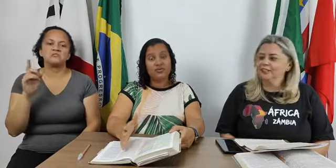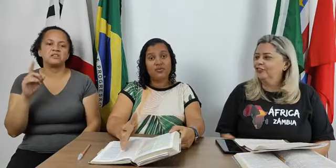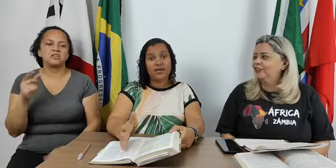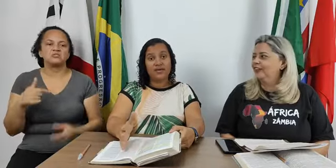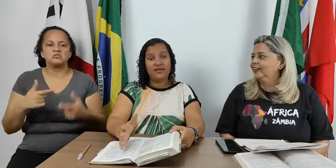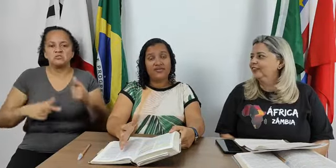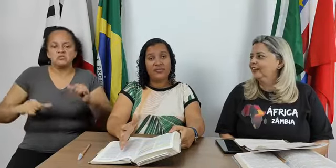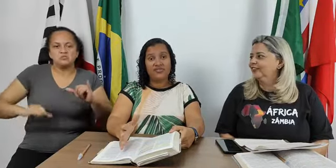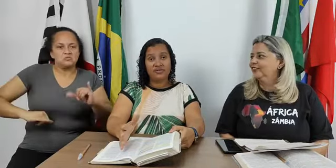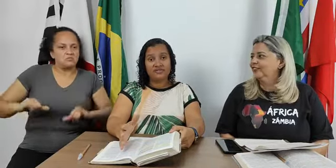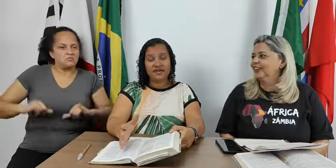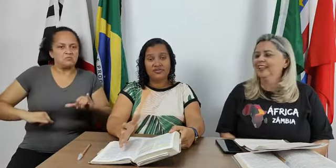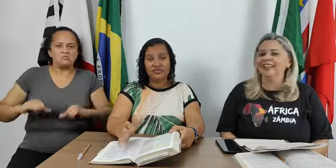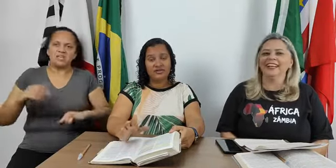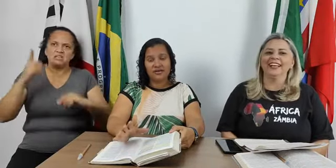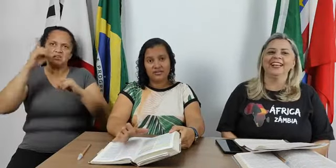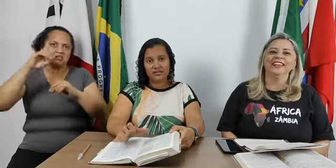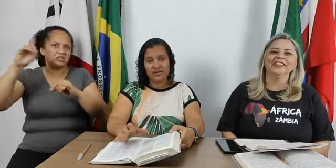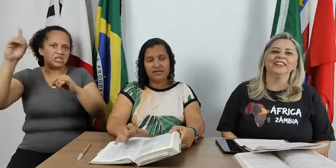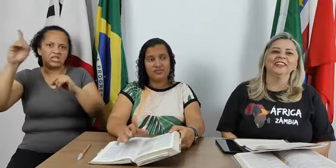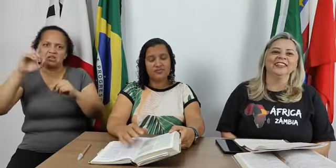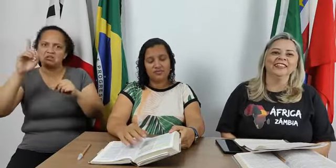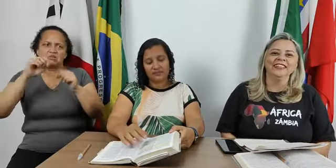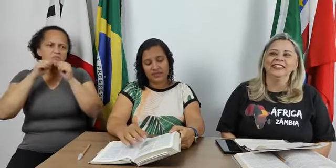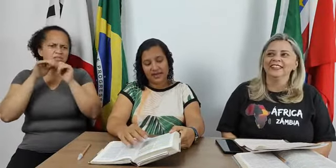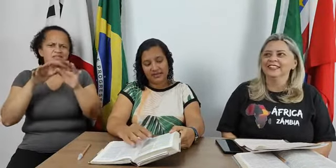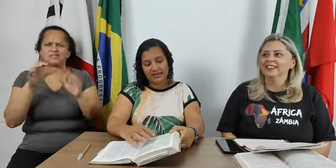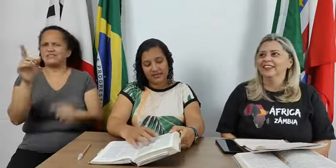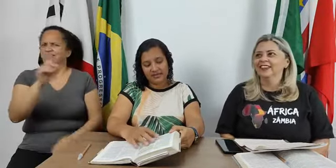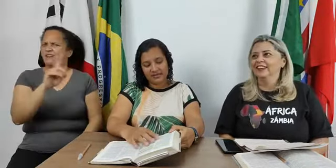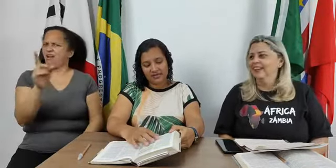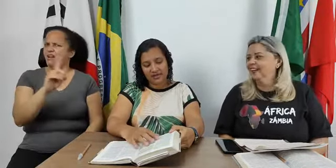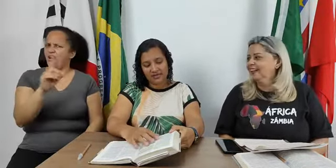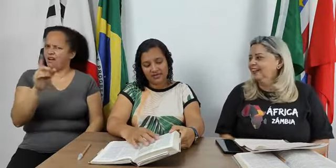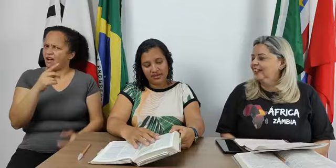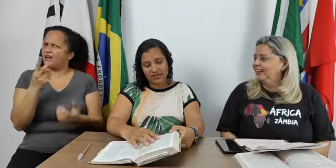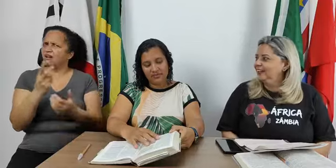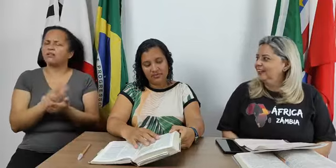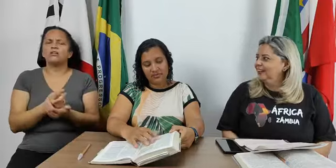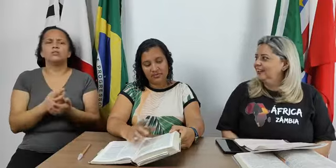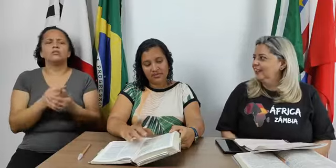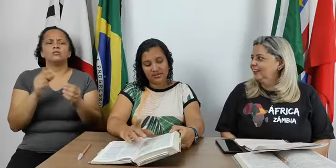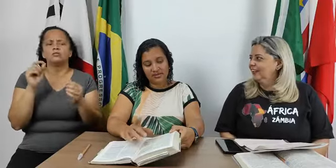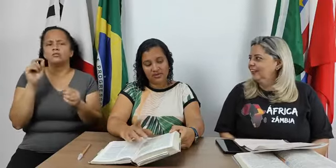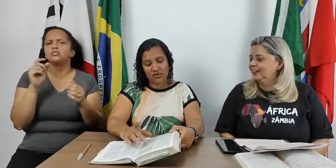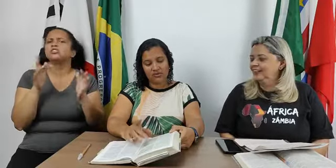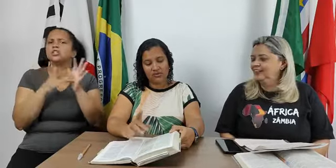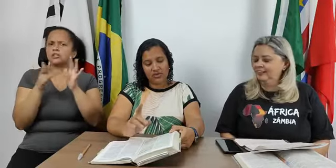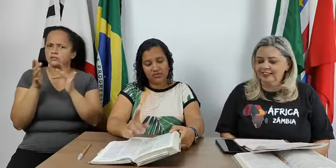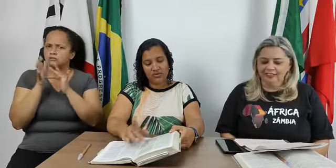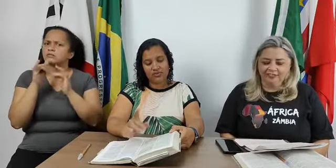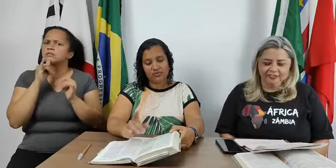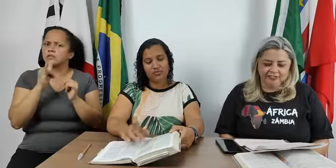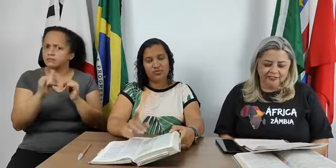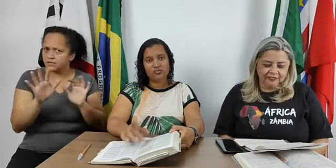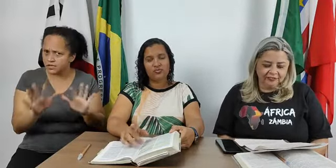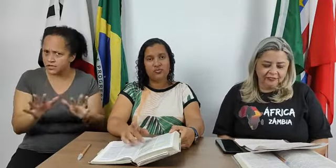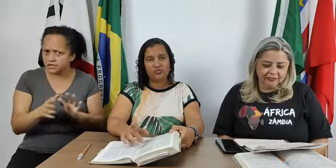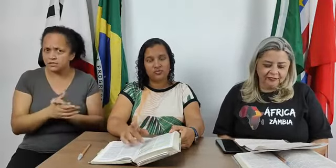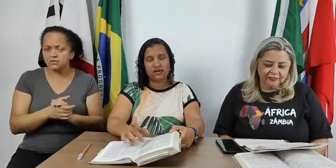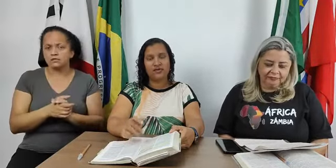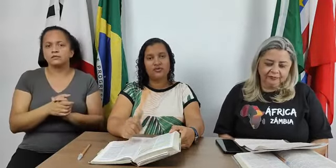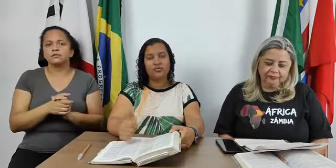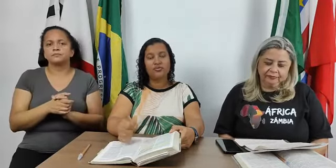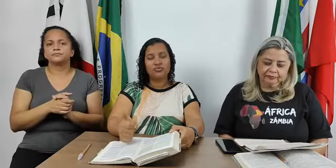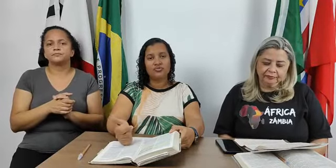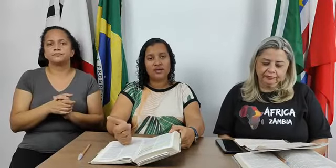Mas isso não é uma verdade integral, não é isso. Aqui está dizendo, né? Jesus está dizendo aqui, não peço que os tires do